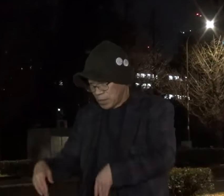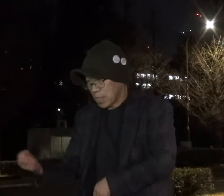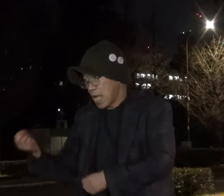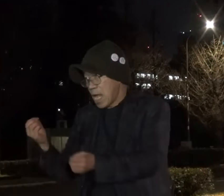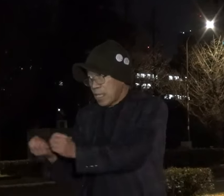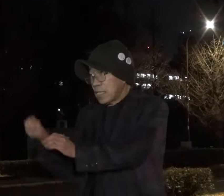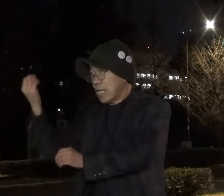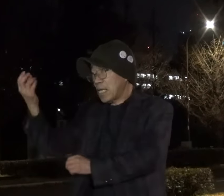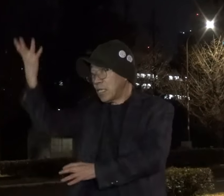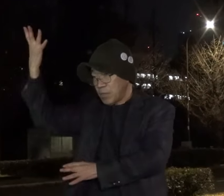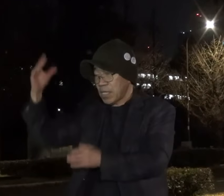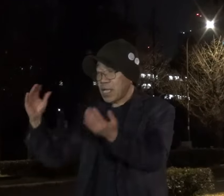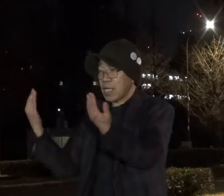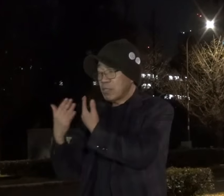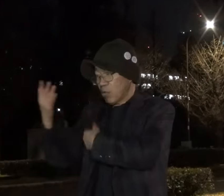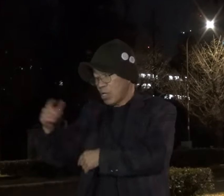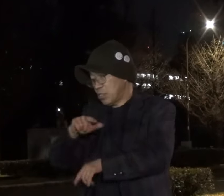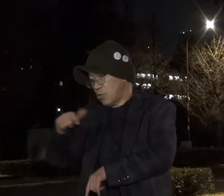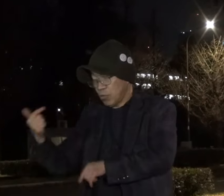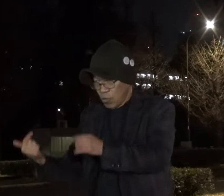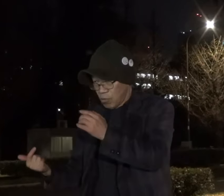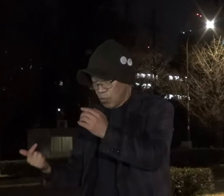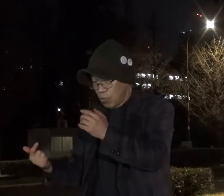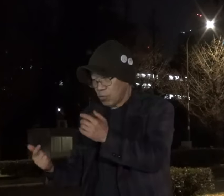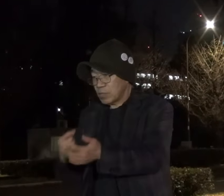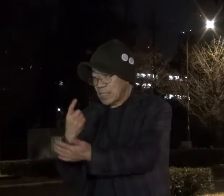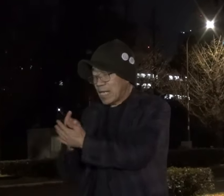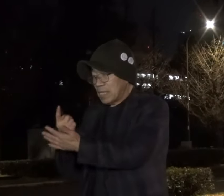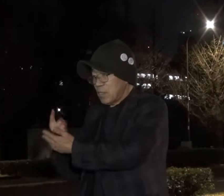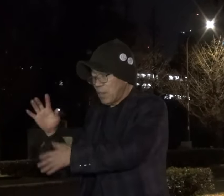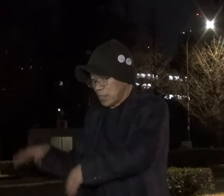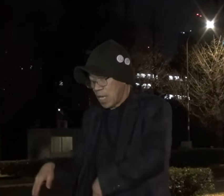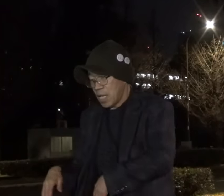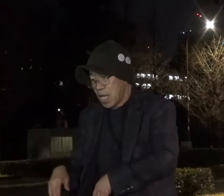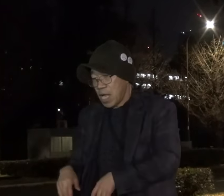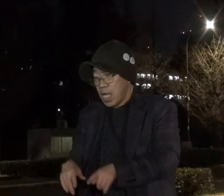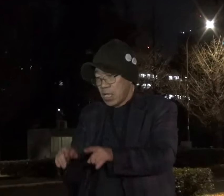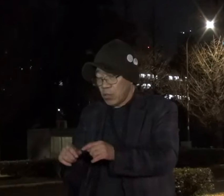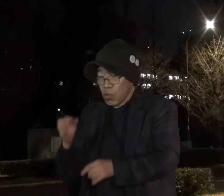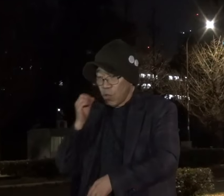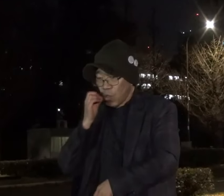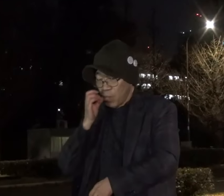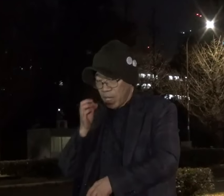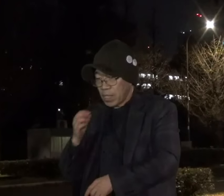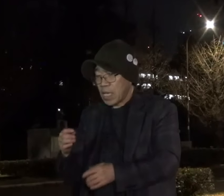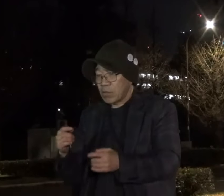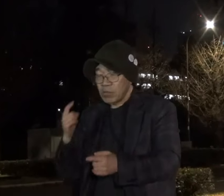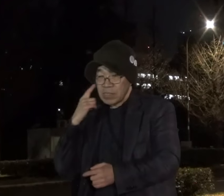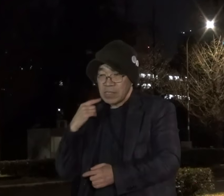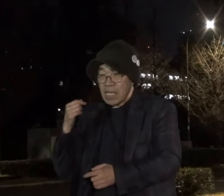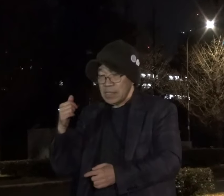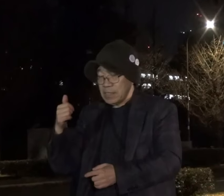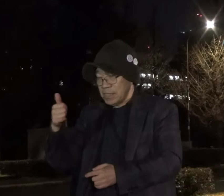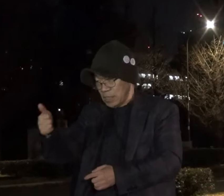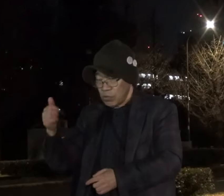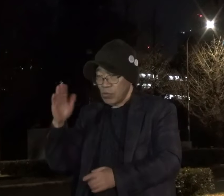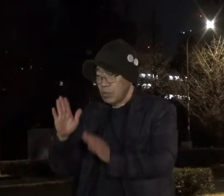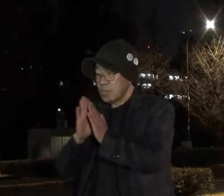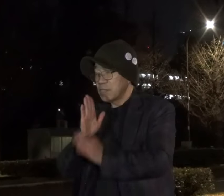。父の田畑で作ってもらったお米や野菜は実家だけでなく私の家でもいただいていました